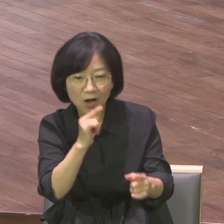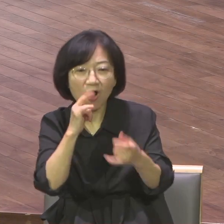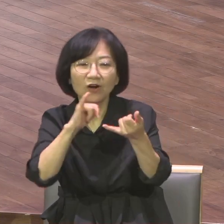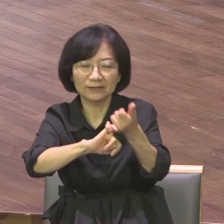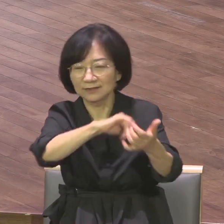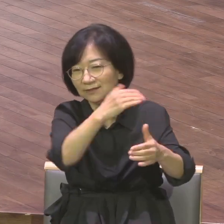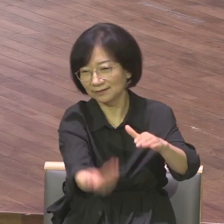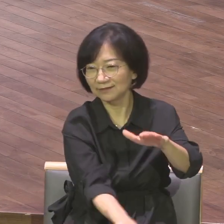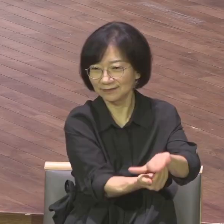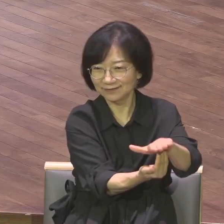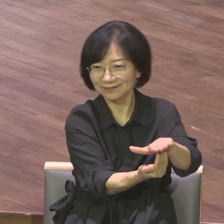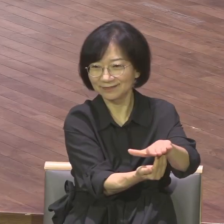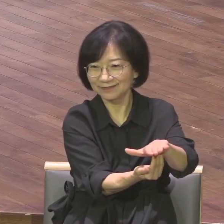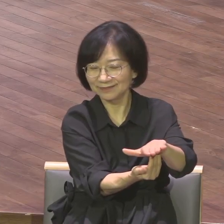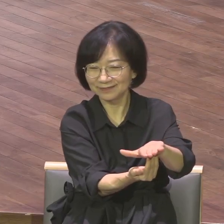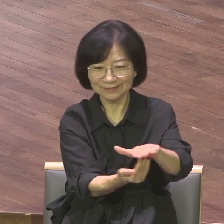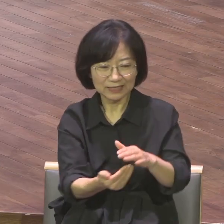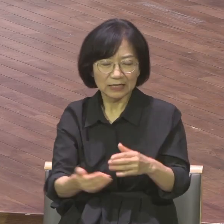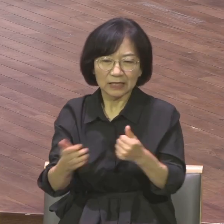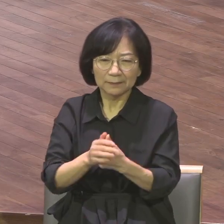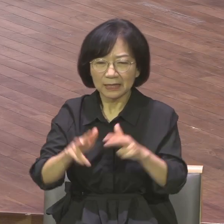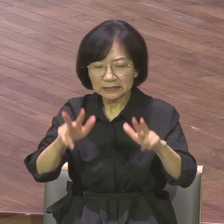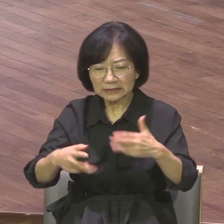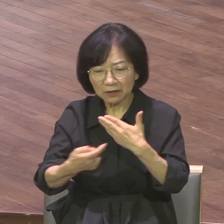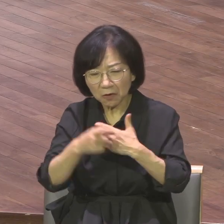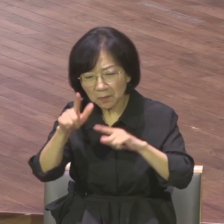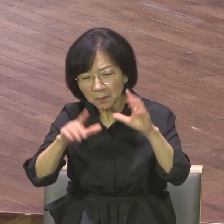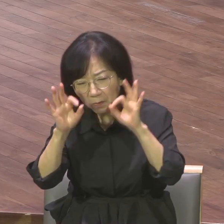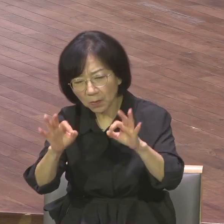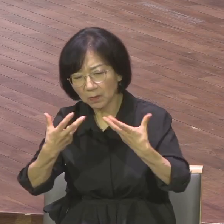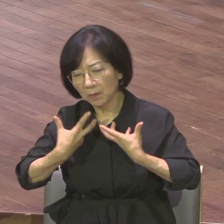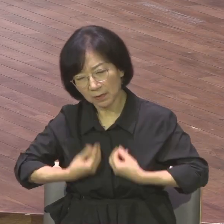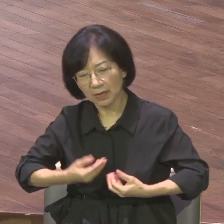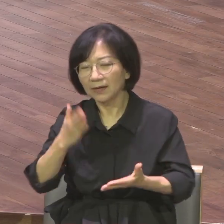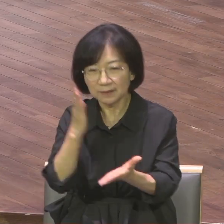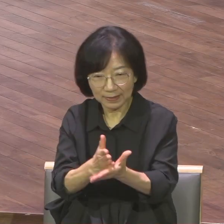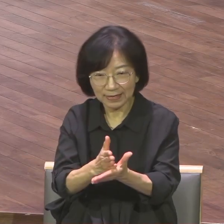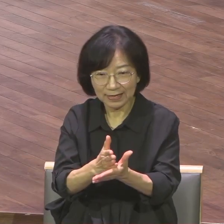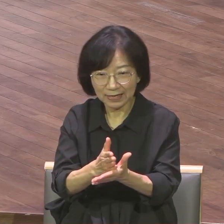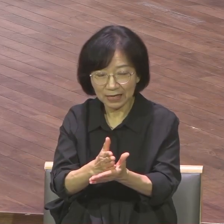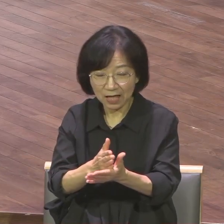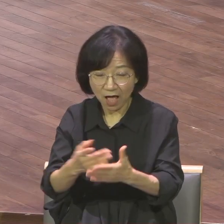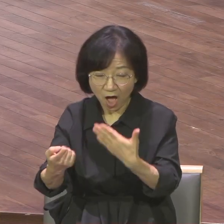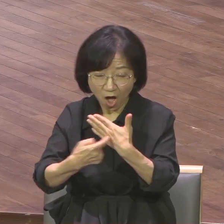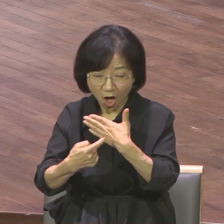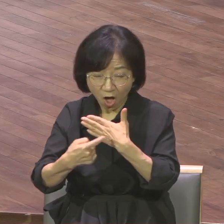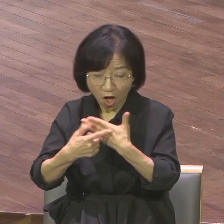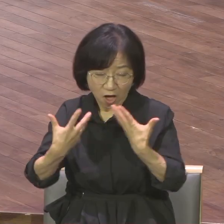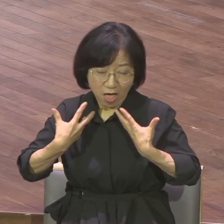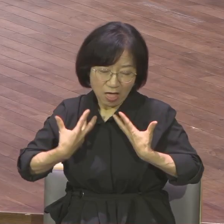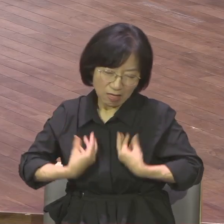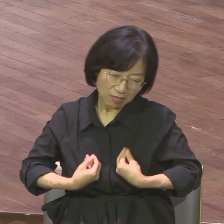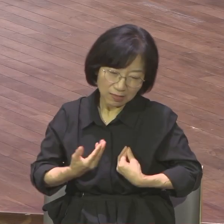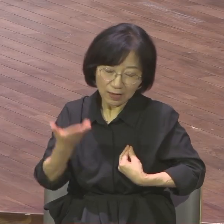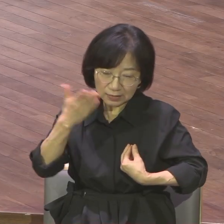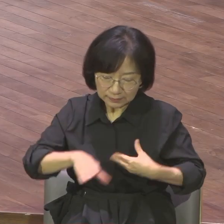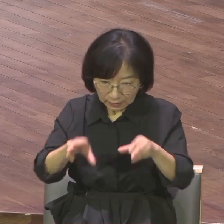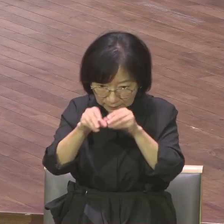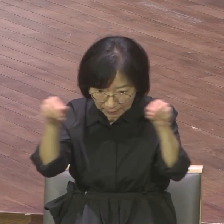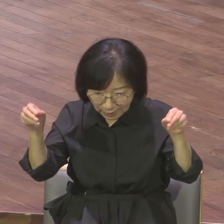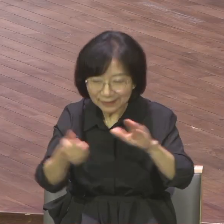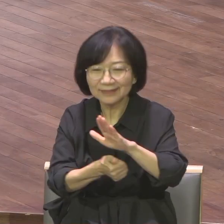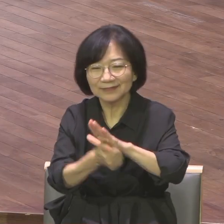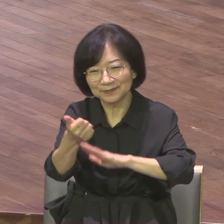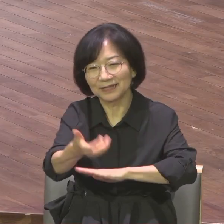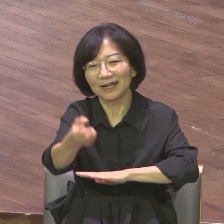그러니까 지금 상황 속에 절망할 것이 아니라 소망을, 이 절망 중에서도 소망을 가지라.